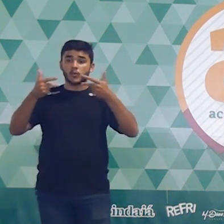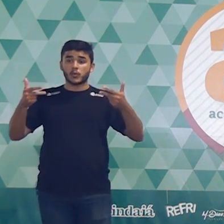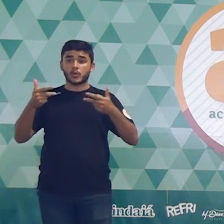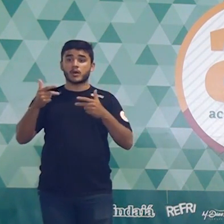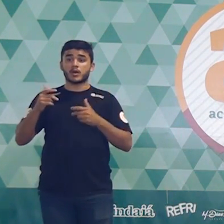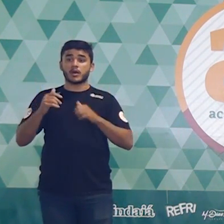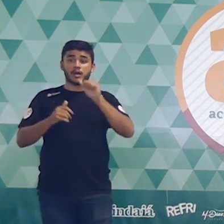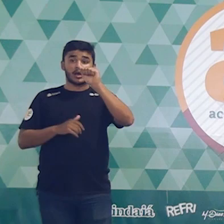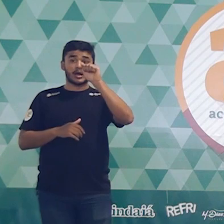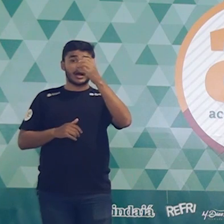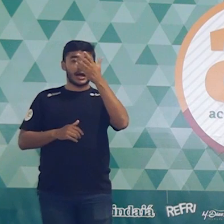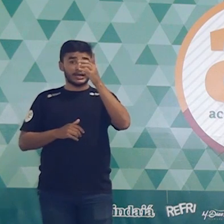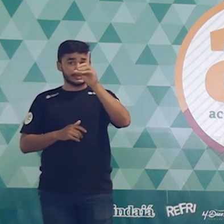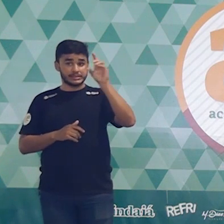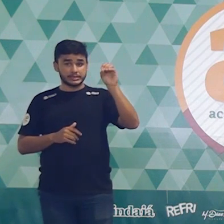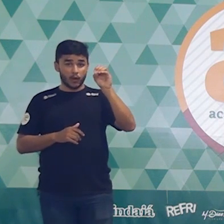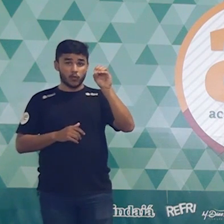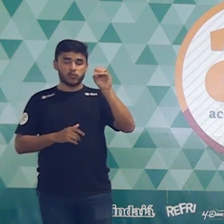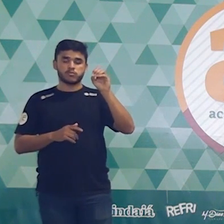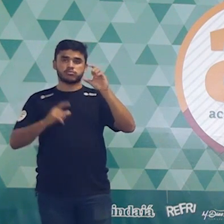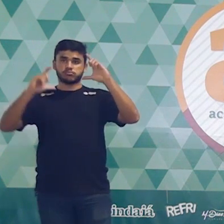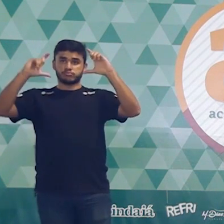entre parênteses, o que fazer.